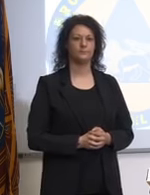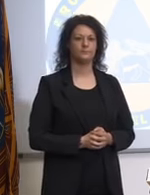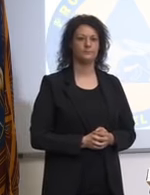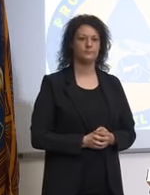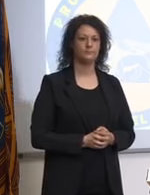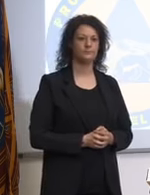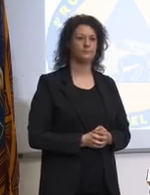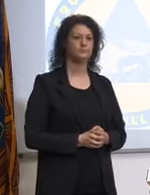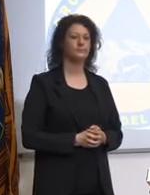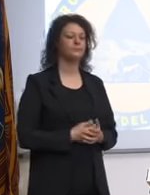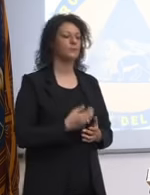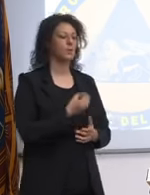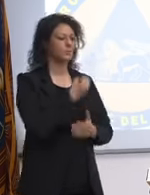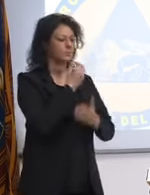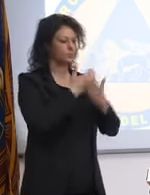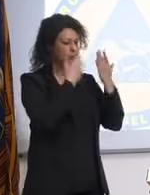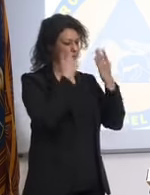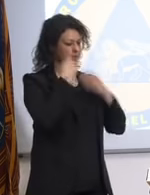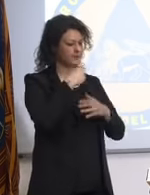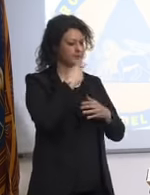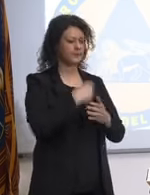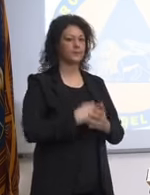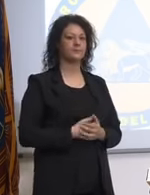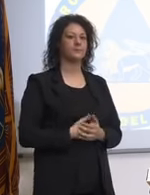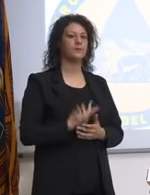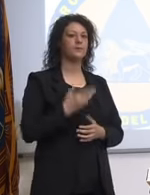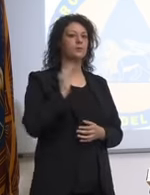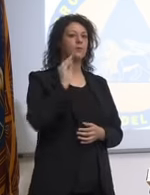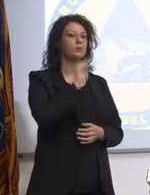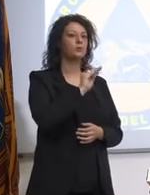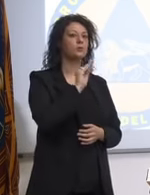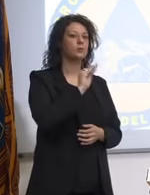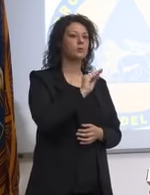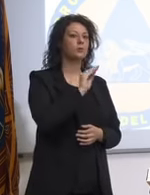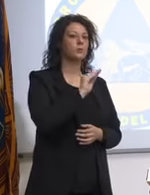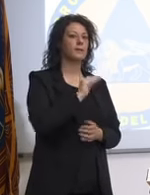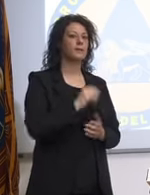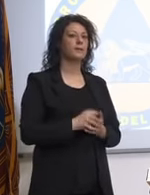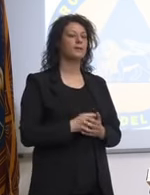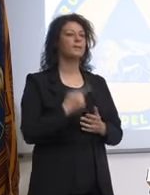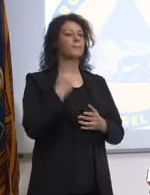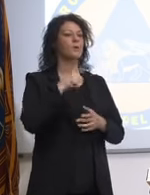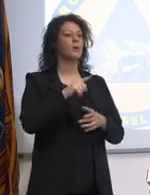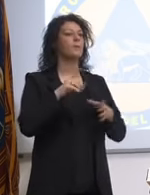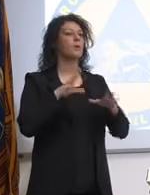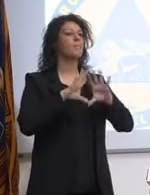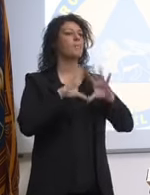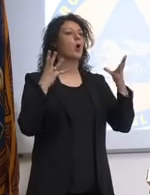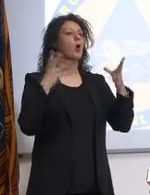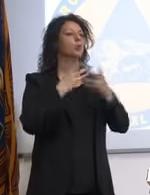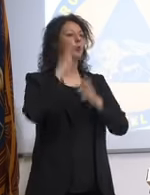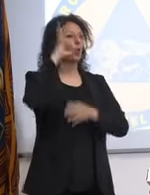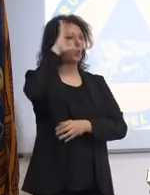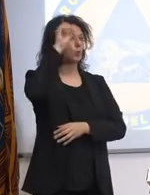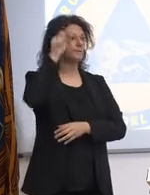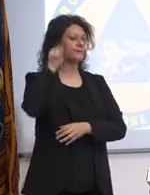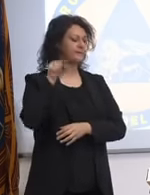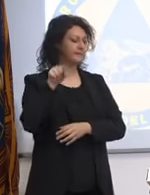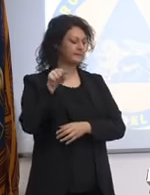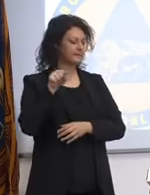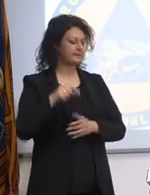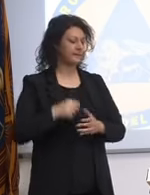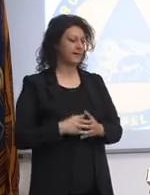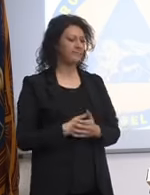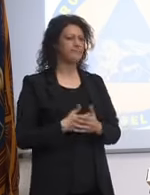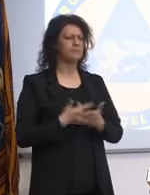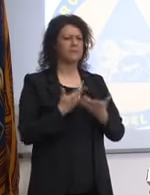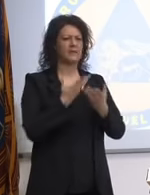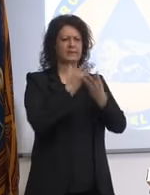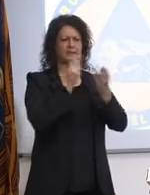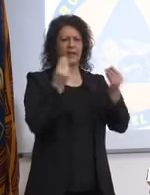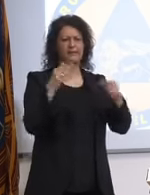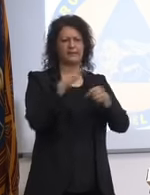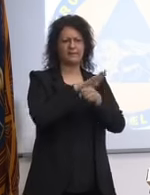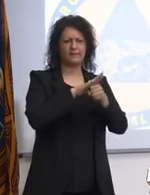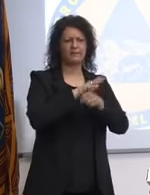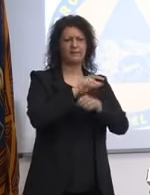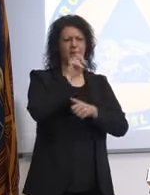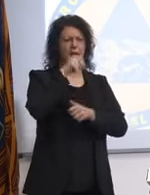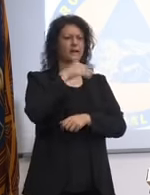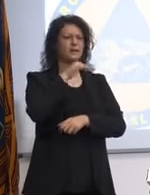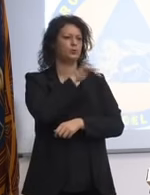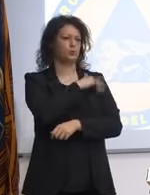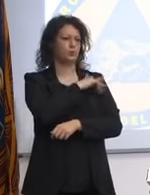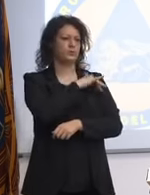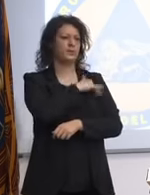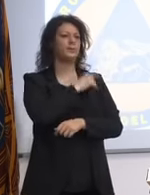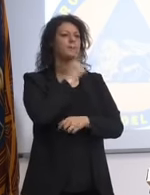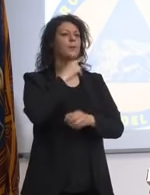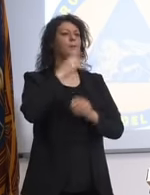Prego. Sì, Presidente, buongiorno. Una domanda che arriva dal mondo dell'università, da più famiglie e anche studenti. Stiamo parlando